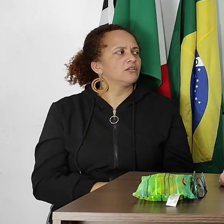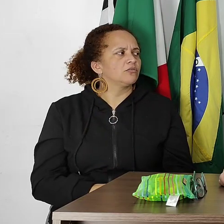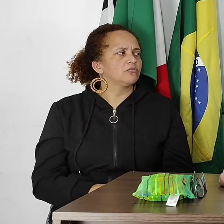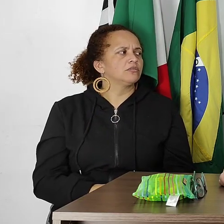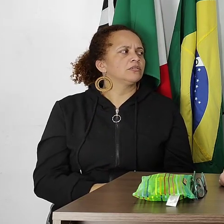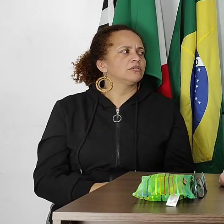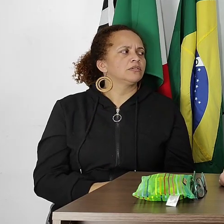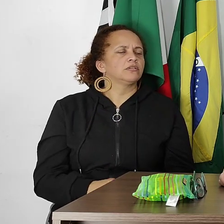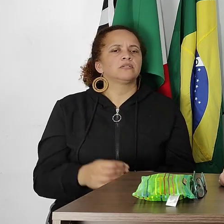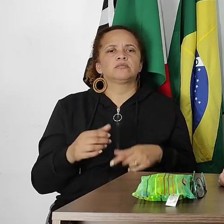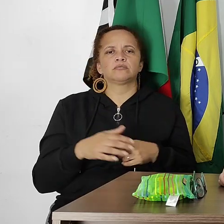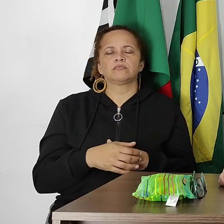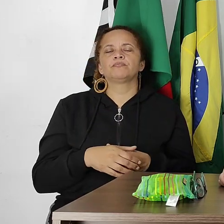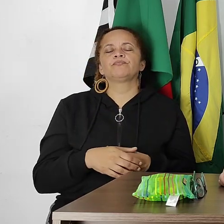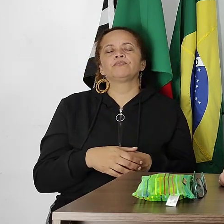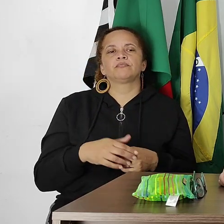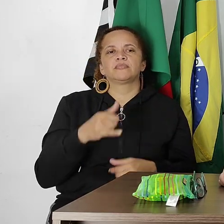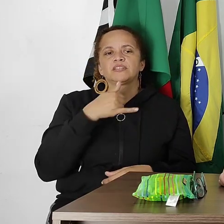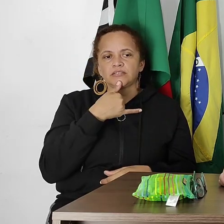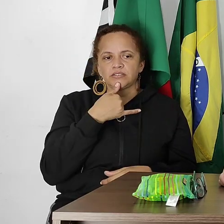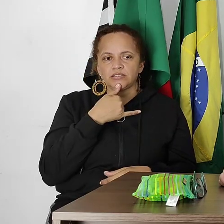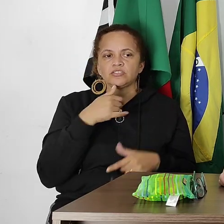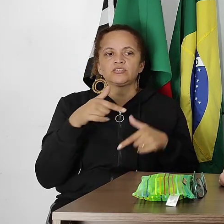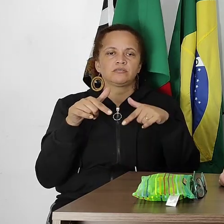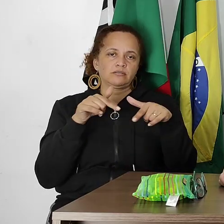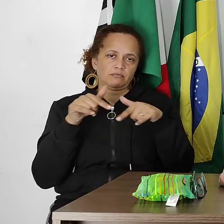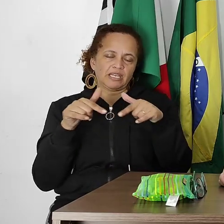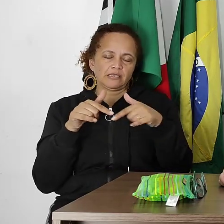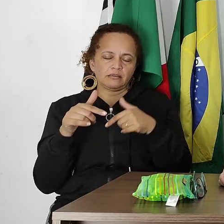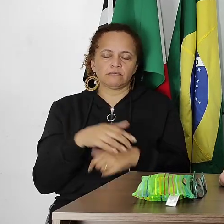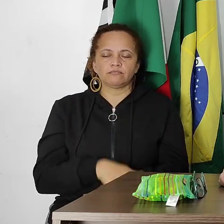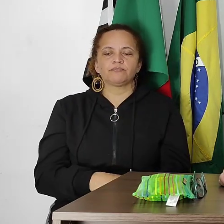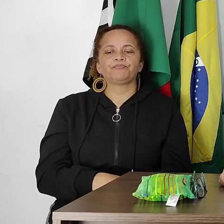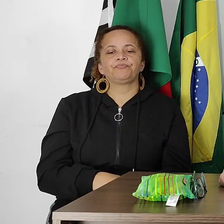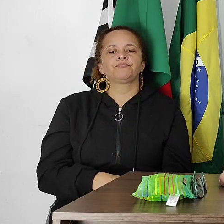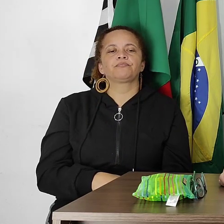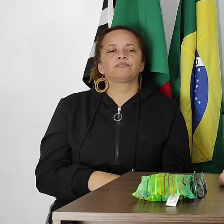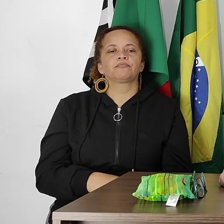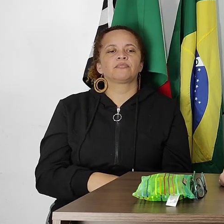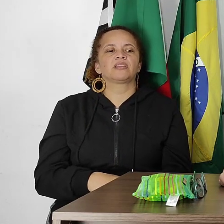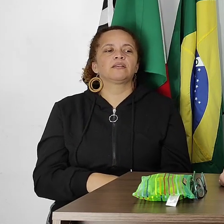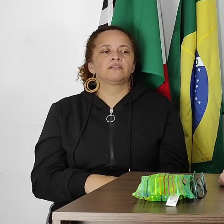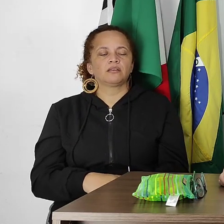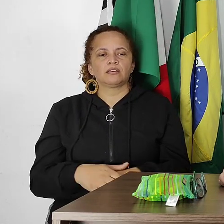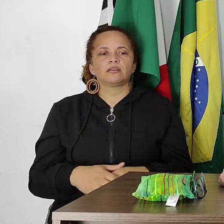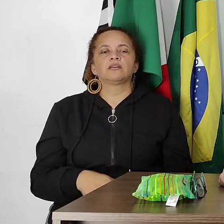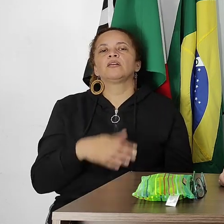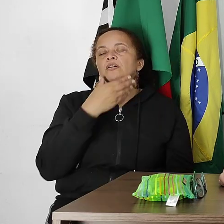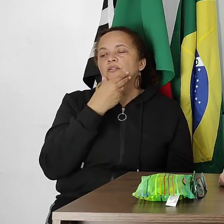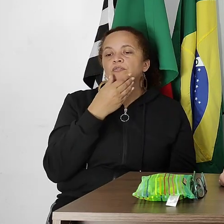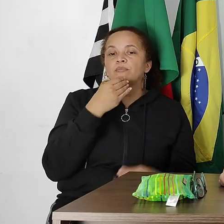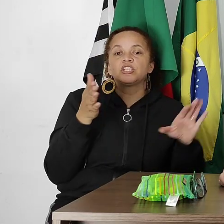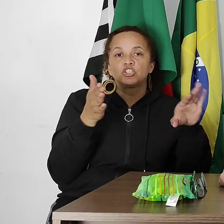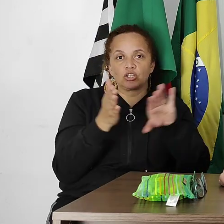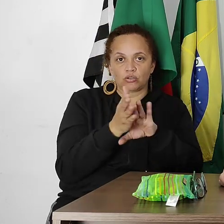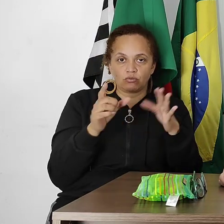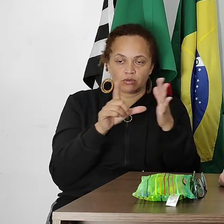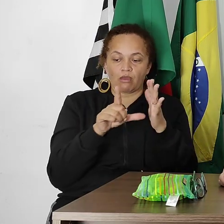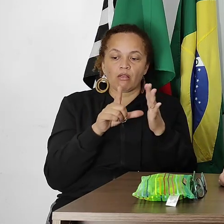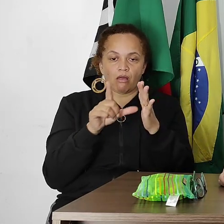e eu estava de cabeça baixa. Quem era? Era ele. Estava solto, né? Ele falou que